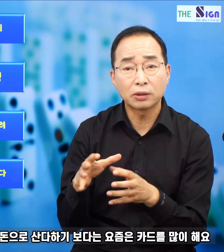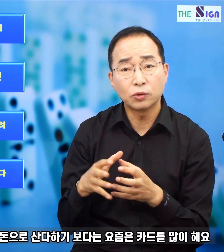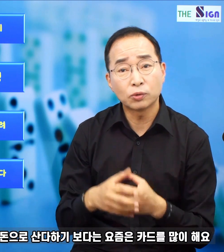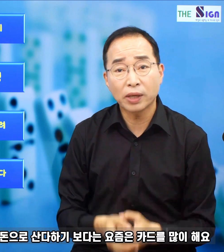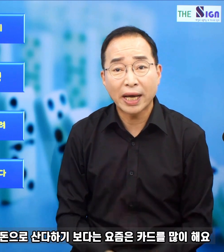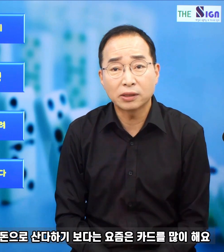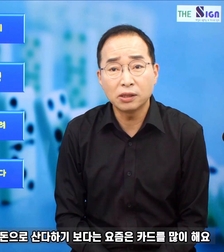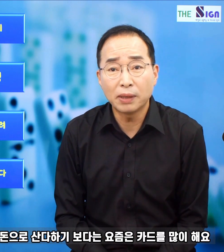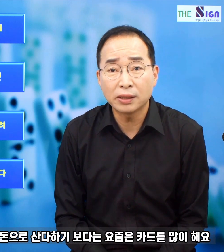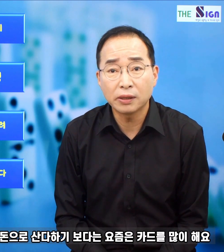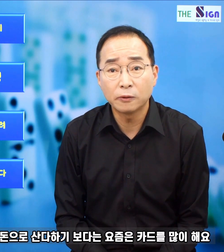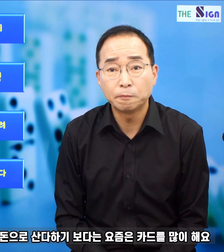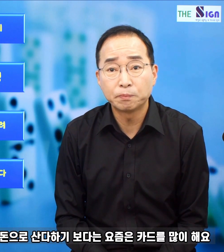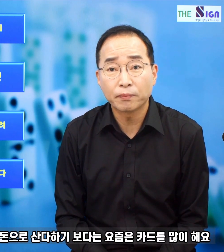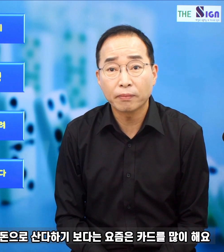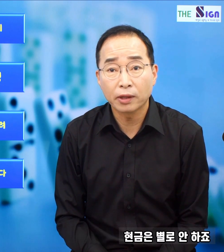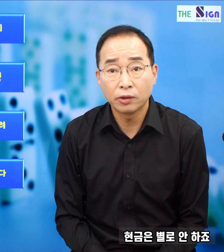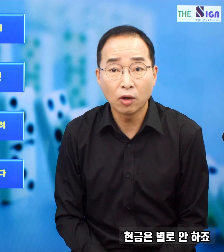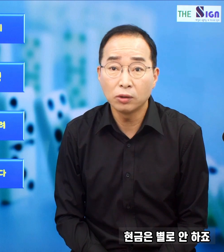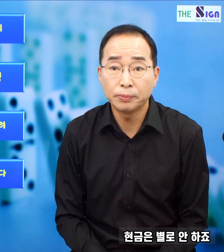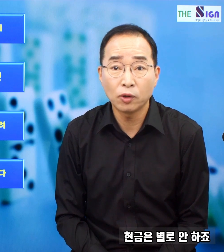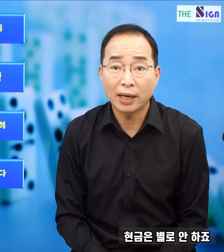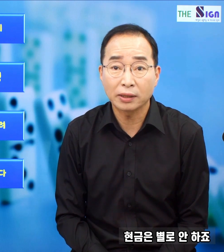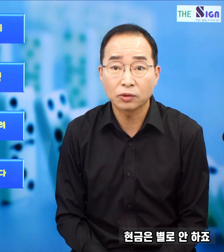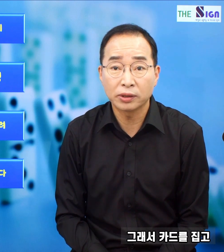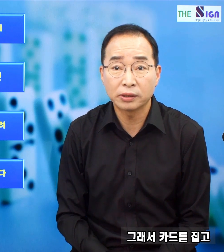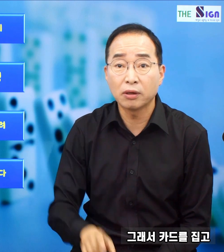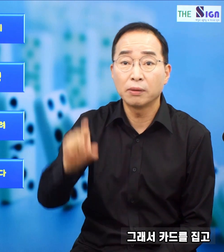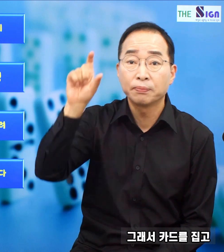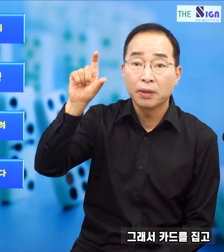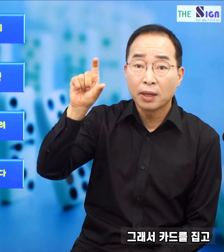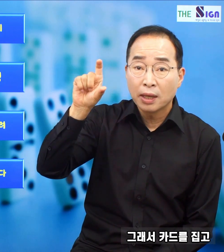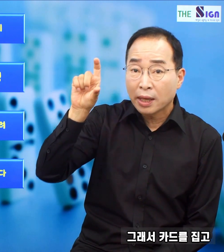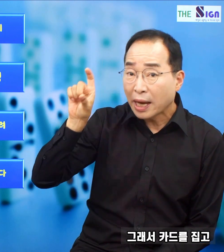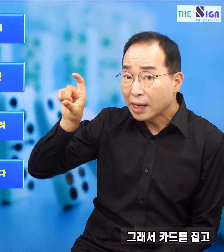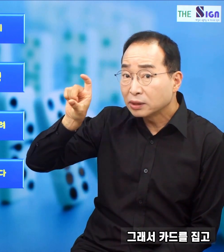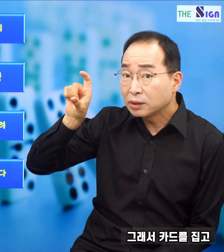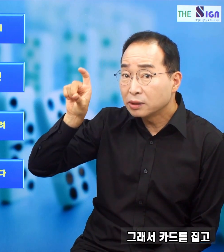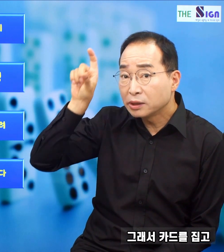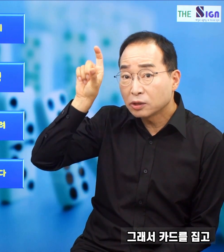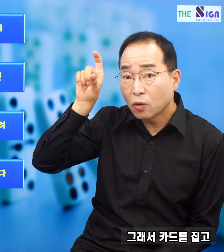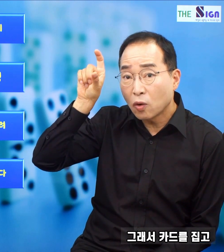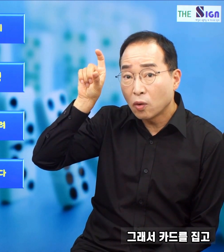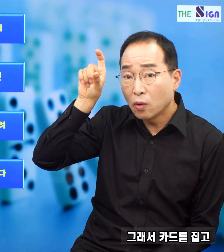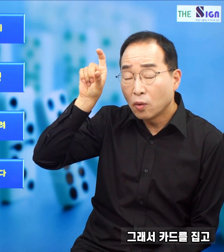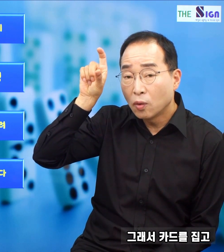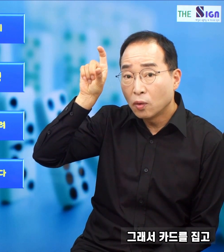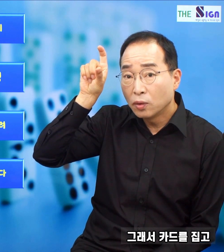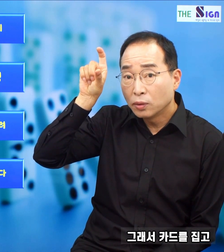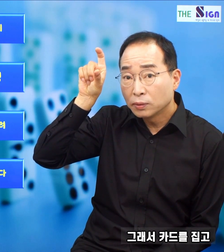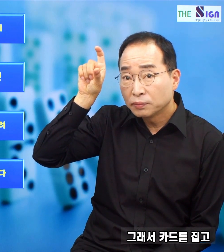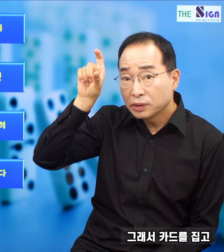요즘 카드를 많이 해요. 현금을 별로 안 하죠. 그래서 카드를 짚고